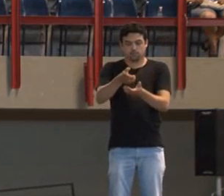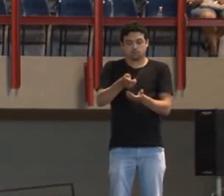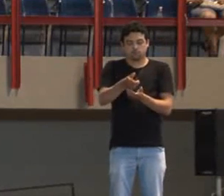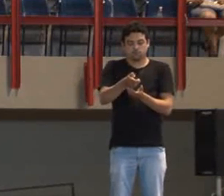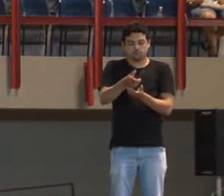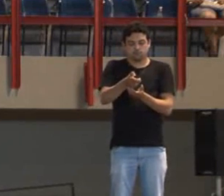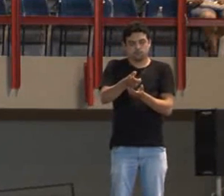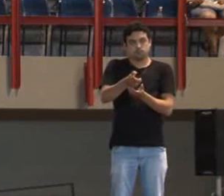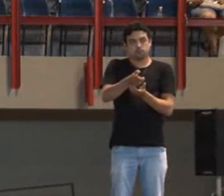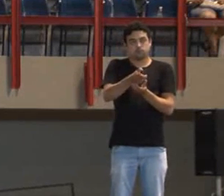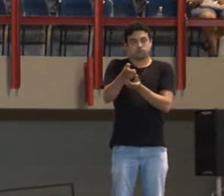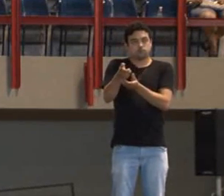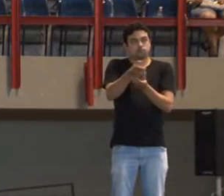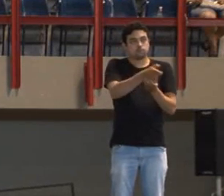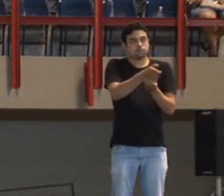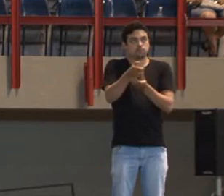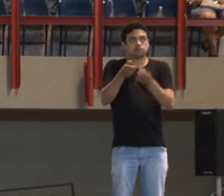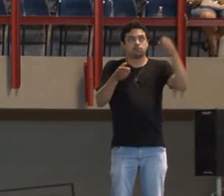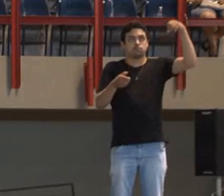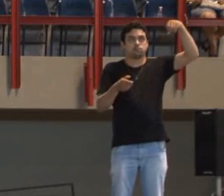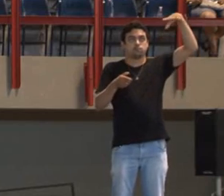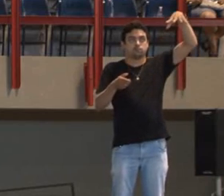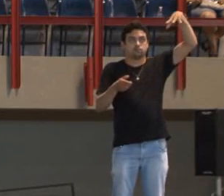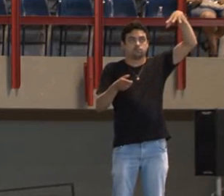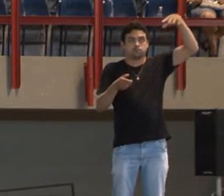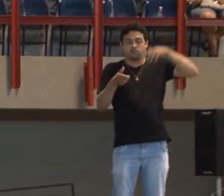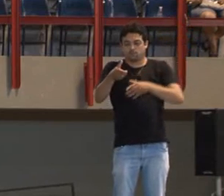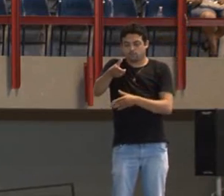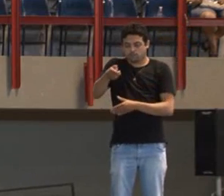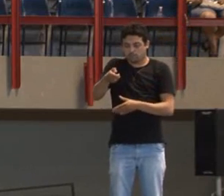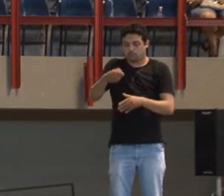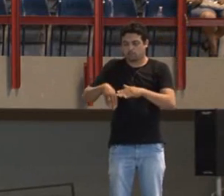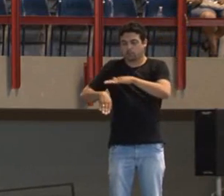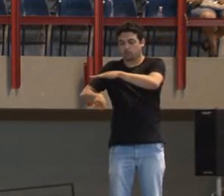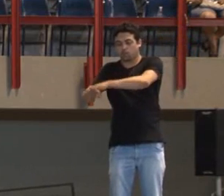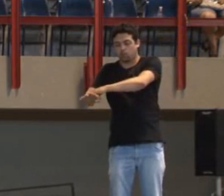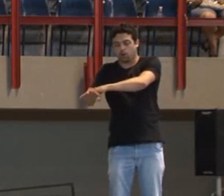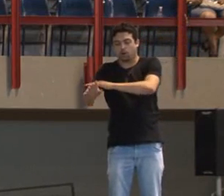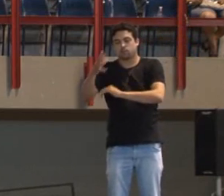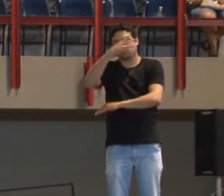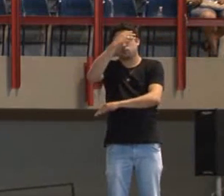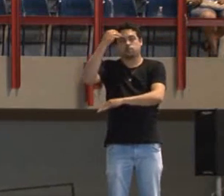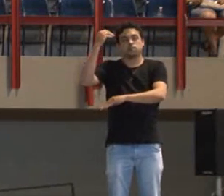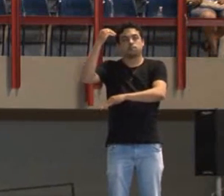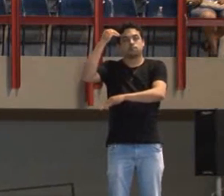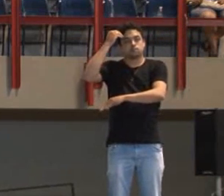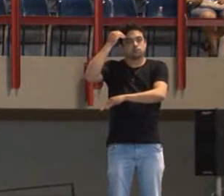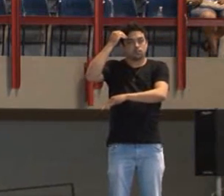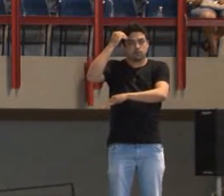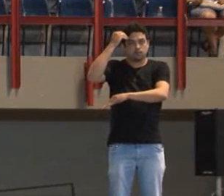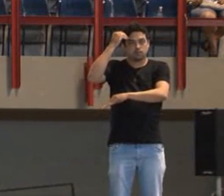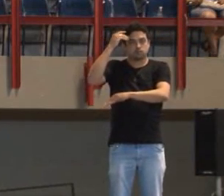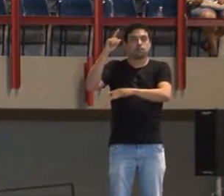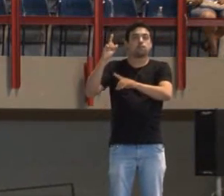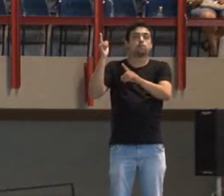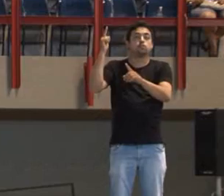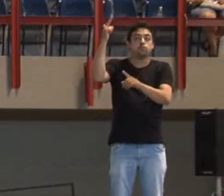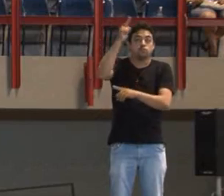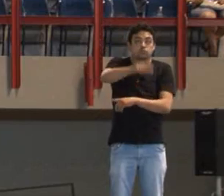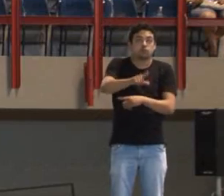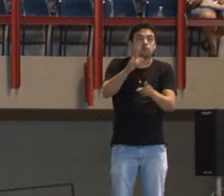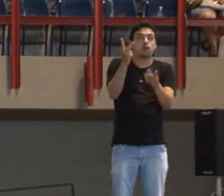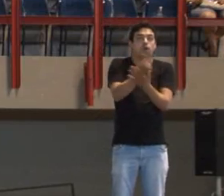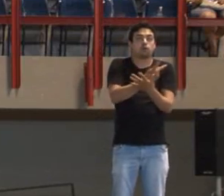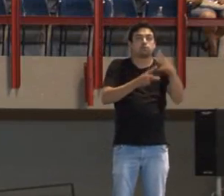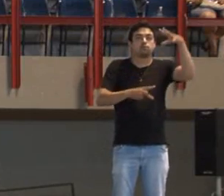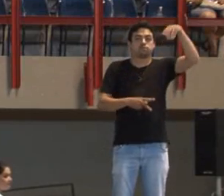lanterna. Aí voltou a energia, você desliga a lanterna, guarda na gaveta e esquece dela até faltar energia de